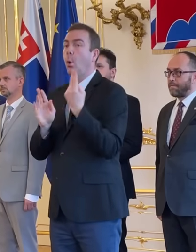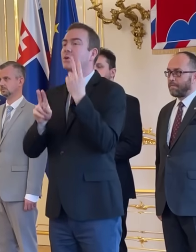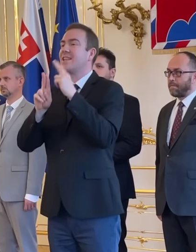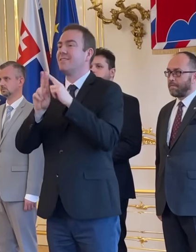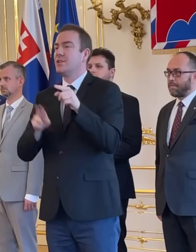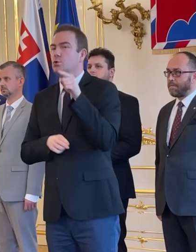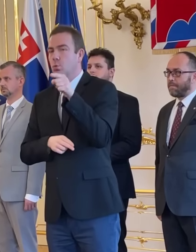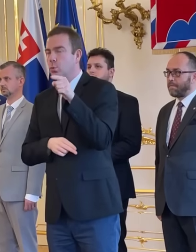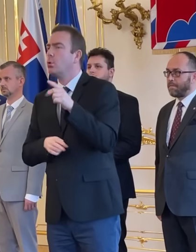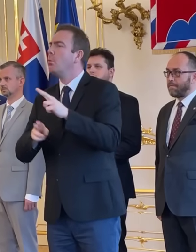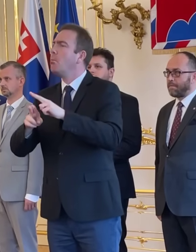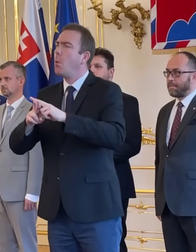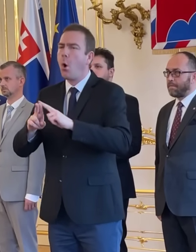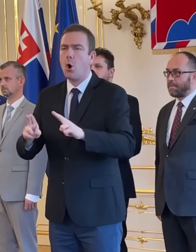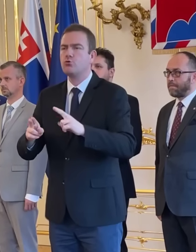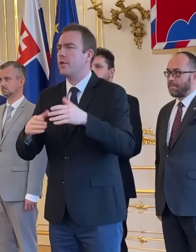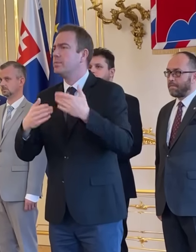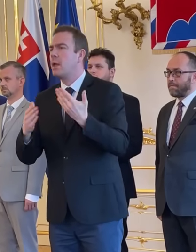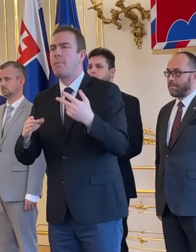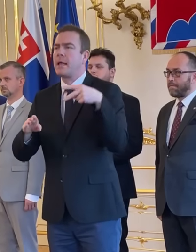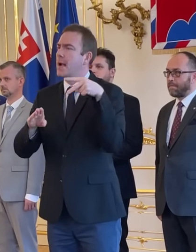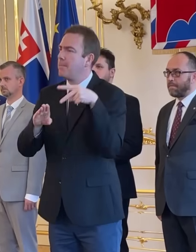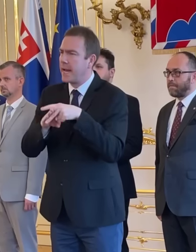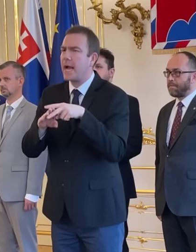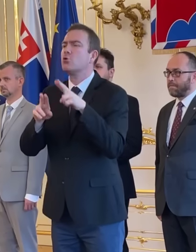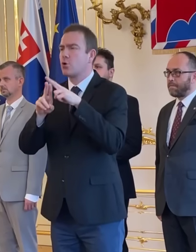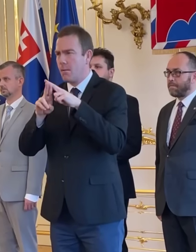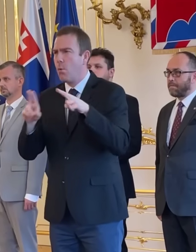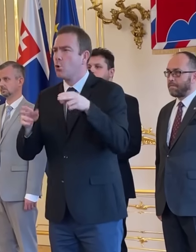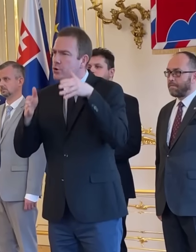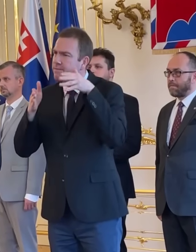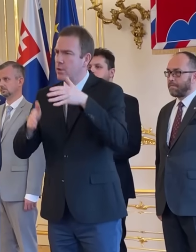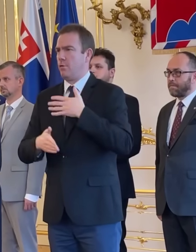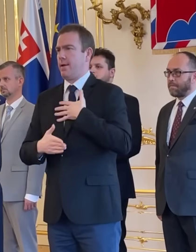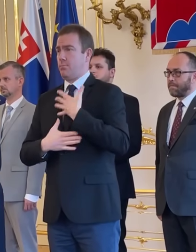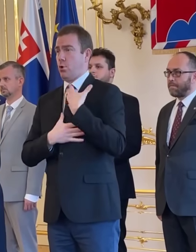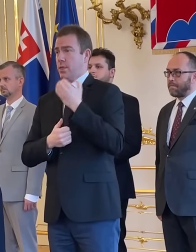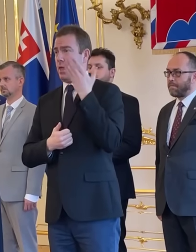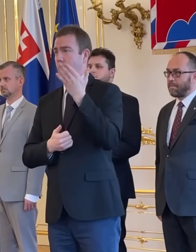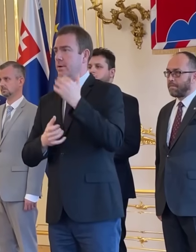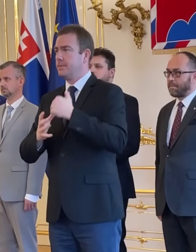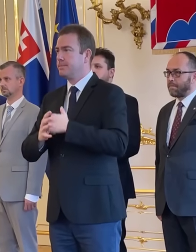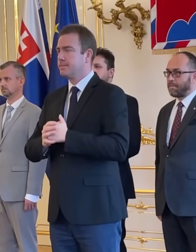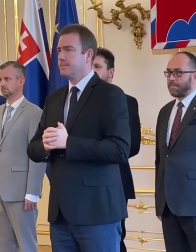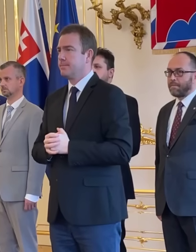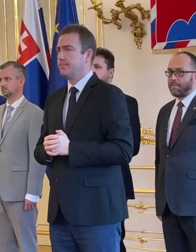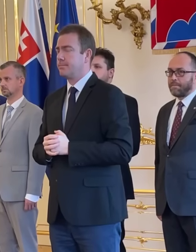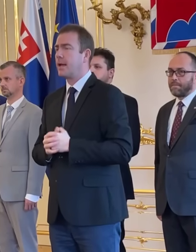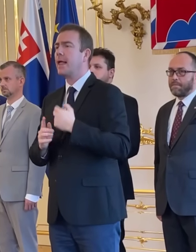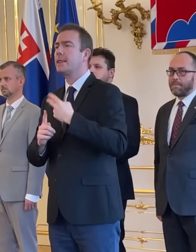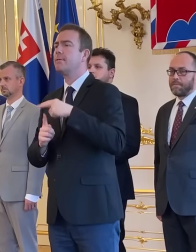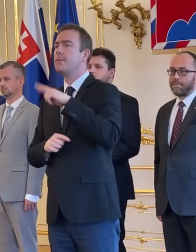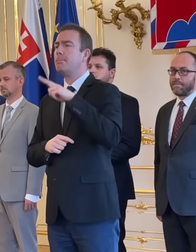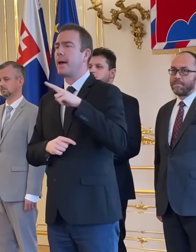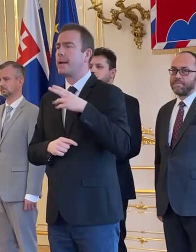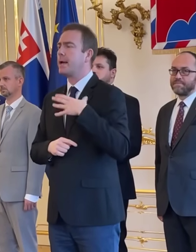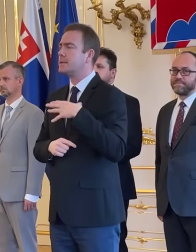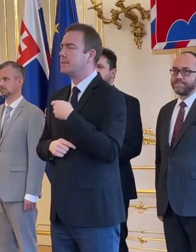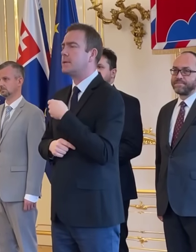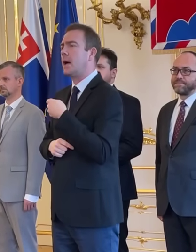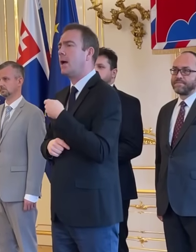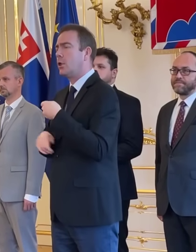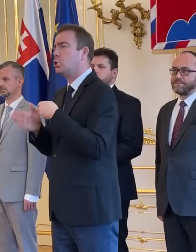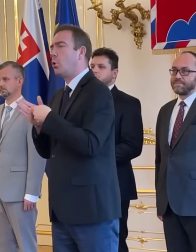nič nebráni ústavnému súdu, aby sa môjim návrhom zaoberal a rozhodol o ňom. Srebriako Markiza, ešte možno doplním v tejto